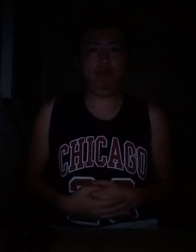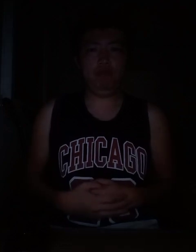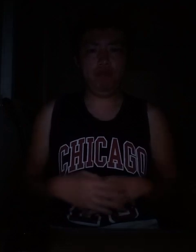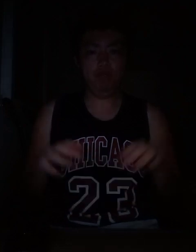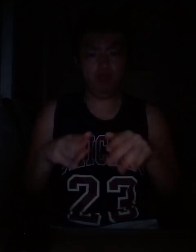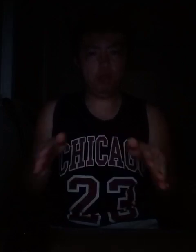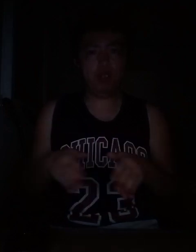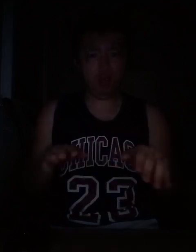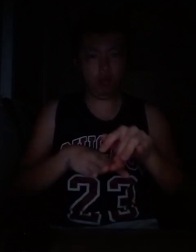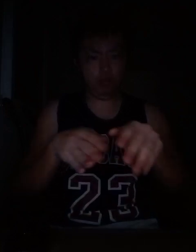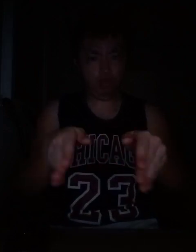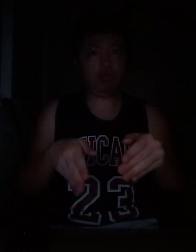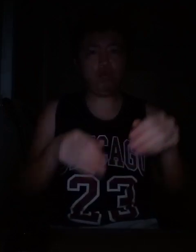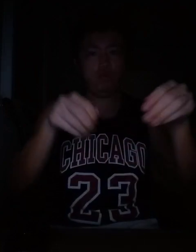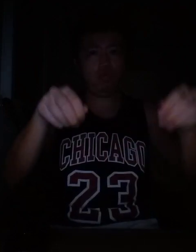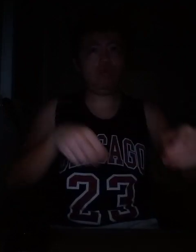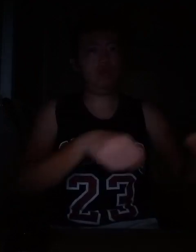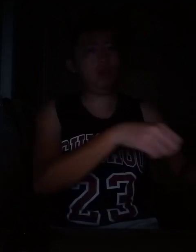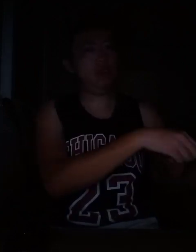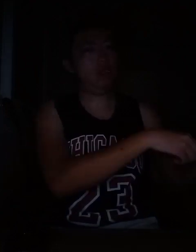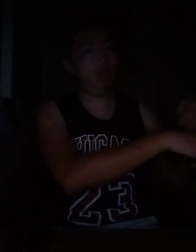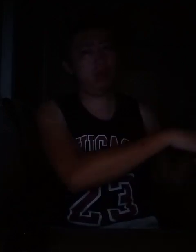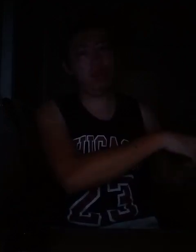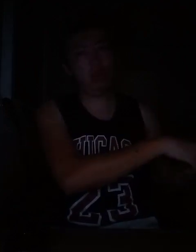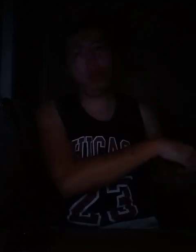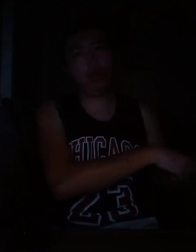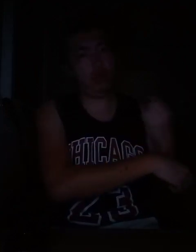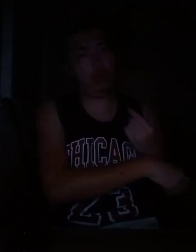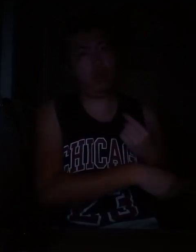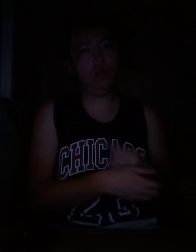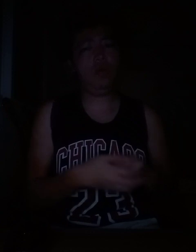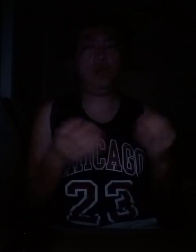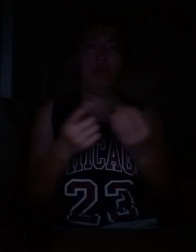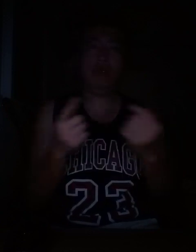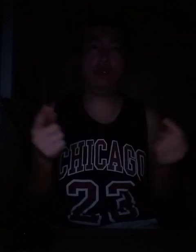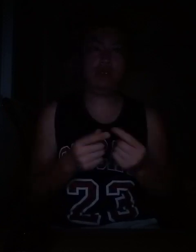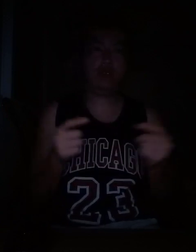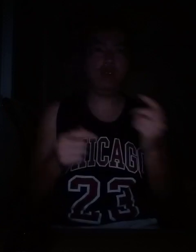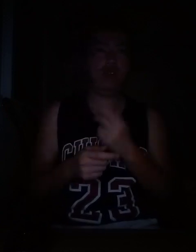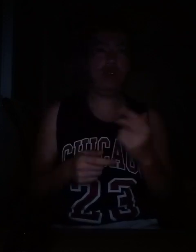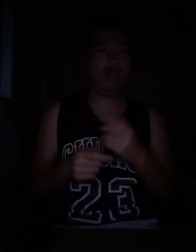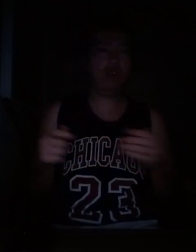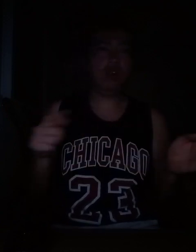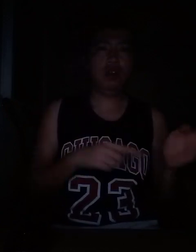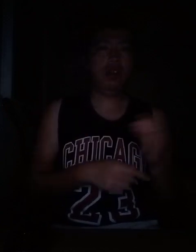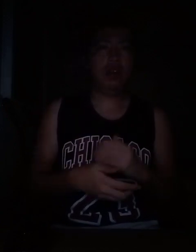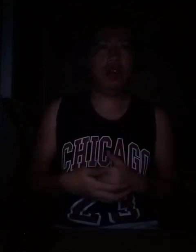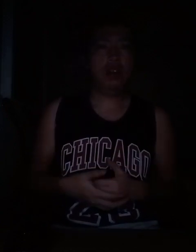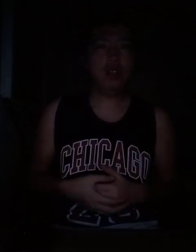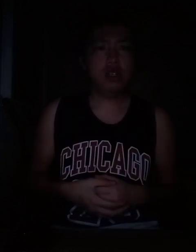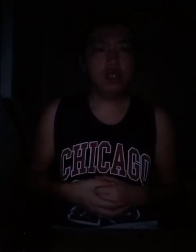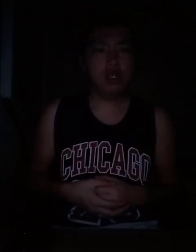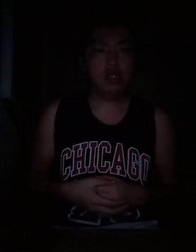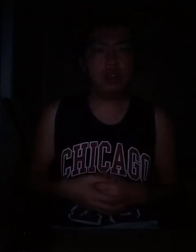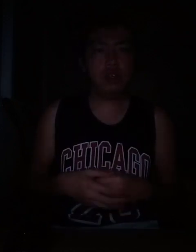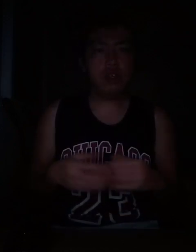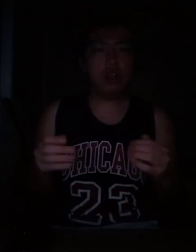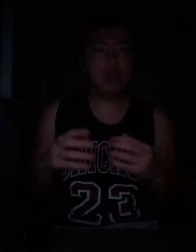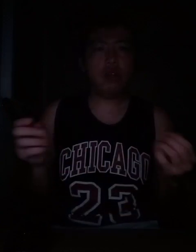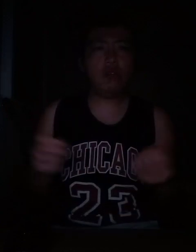서핑객들은 서핑보드를 들고 해수욕장을 빠져나가고 관광객들도 아쉬운 발길을 돌립니다. 바다 와서